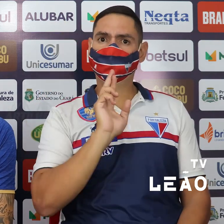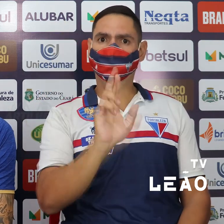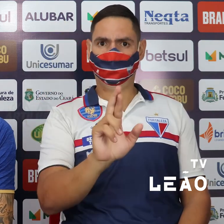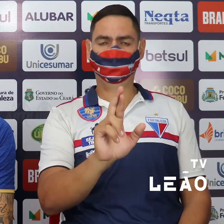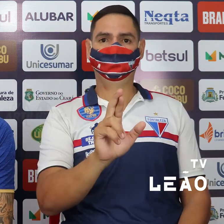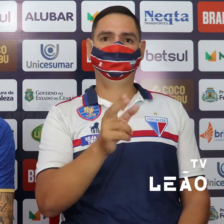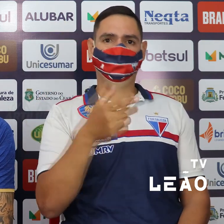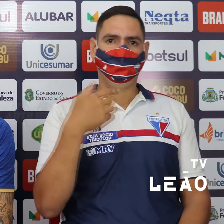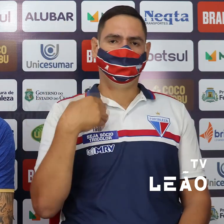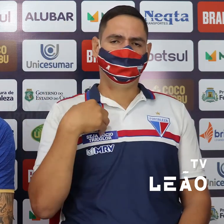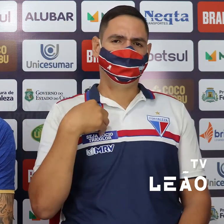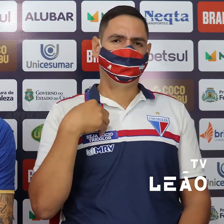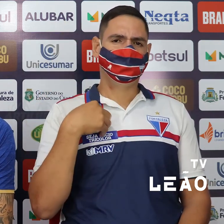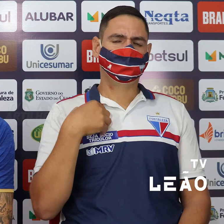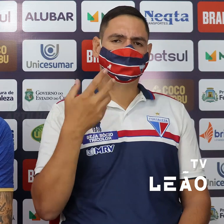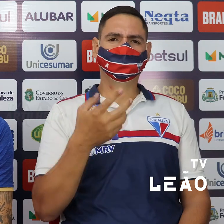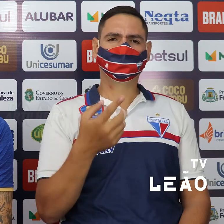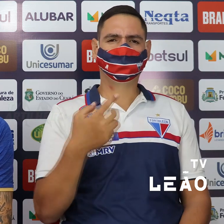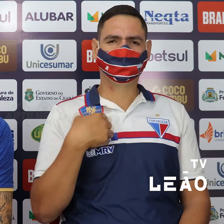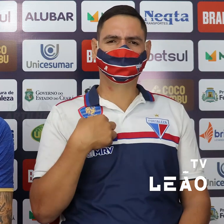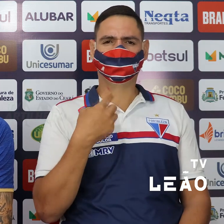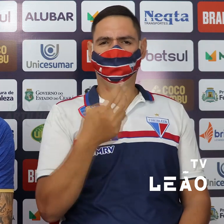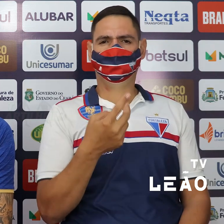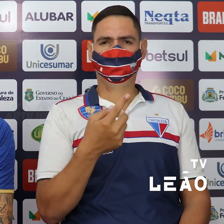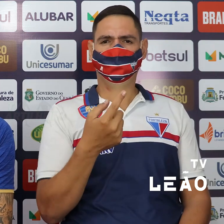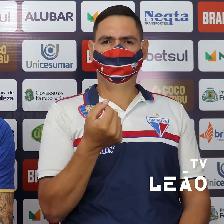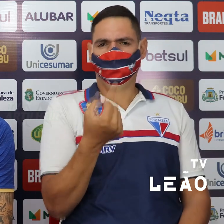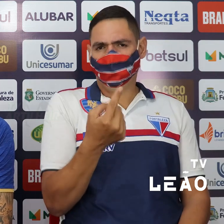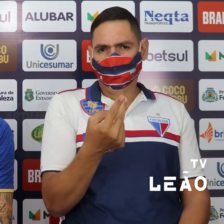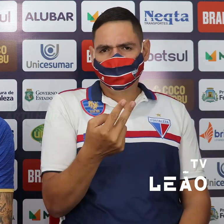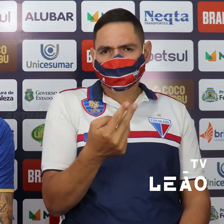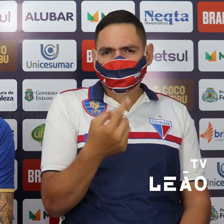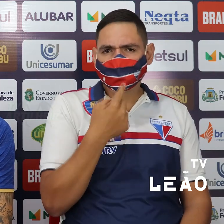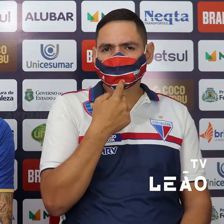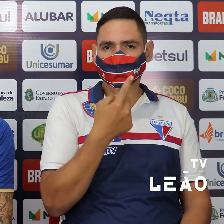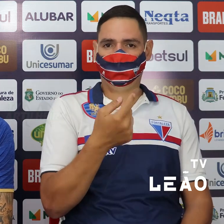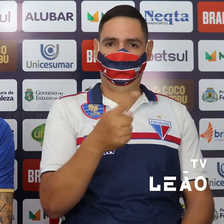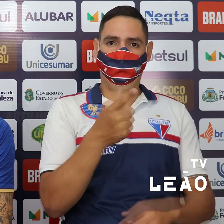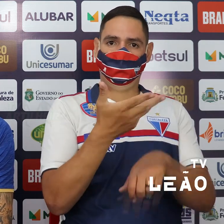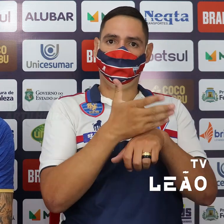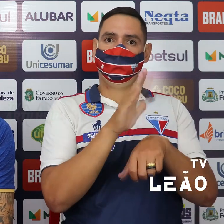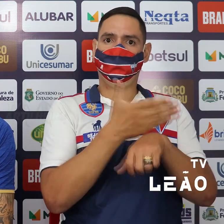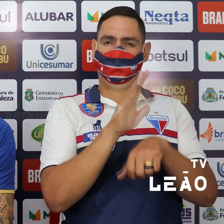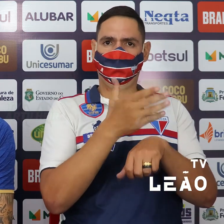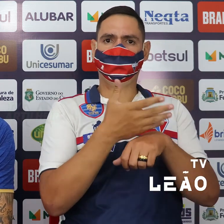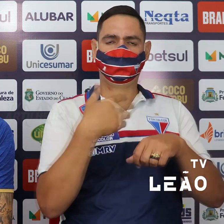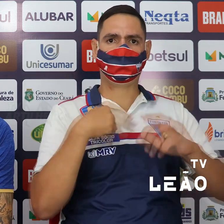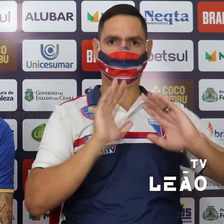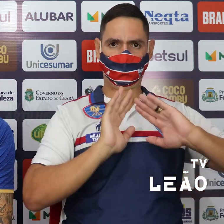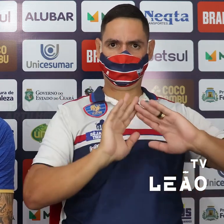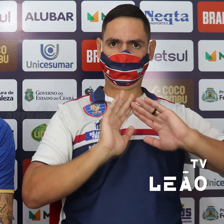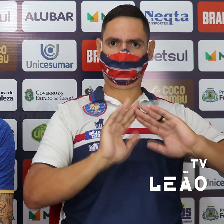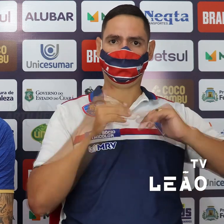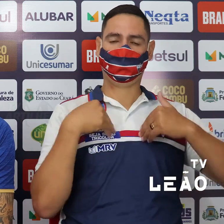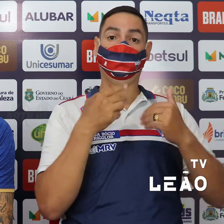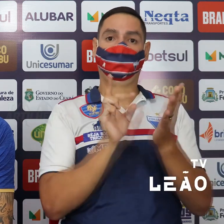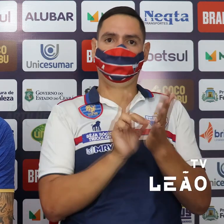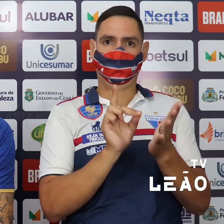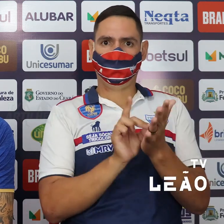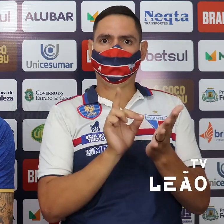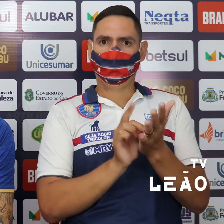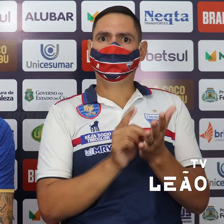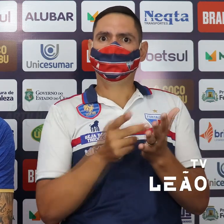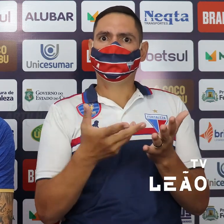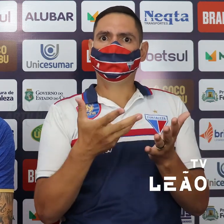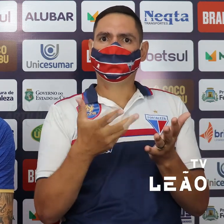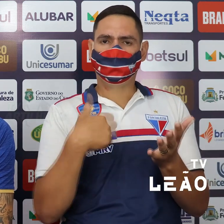Temos conversado bastante. Ele pede bastante a intensidade, né? A forma de jogo dele, ele